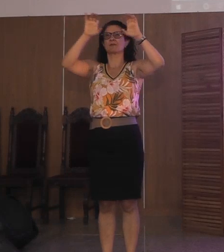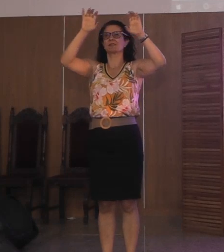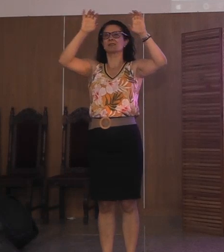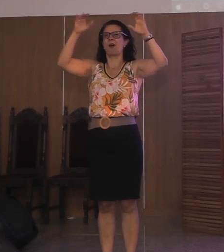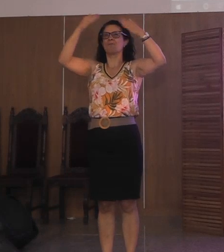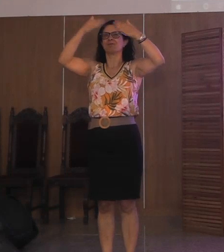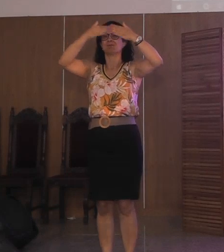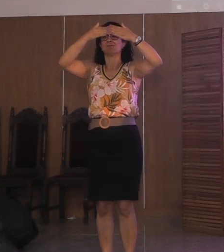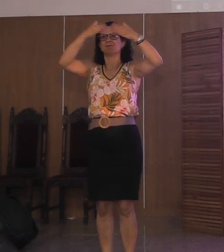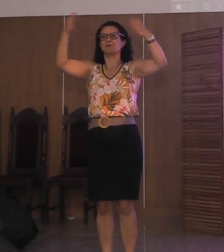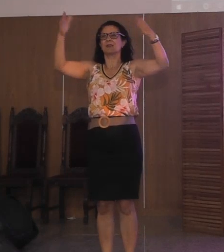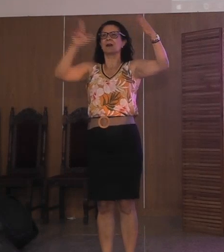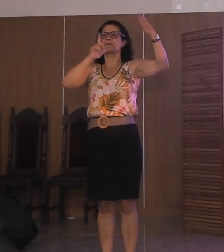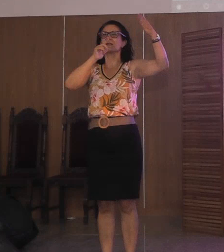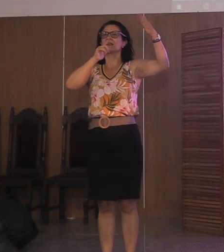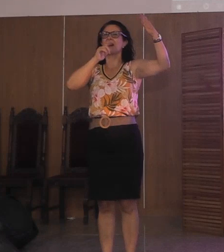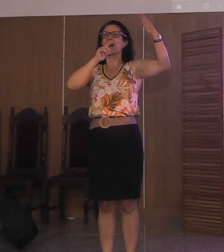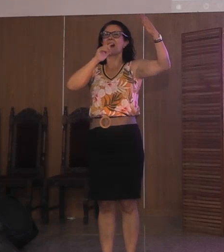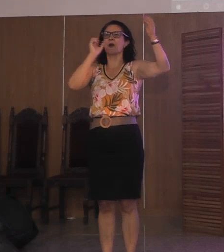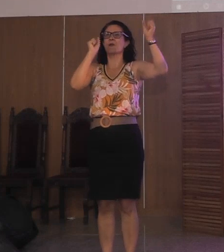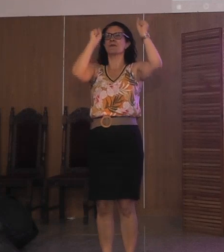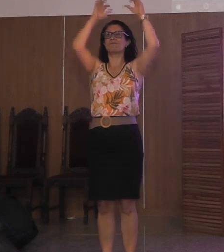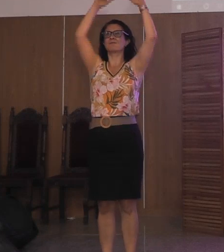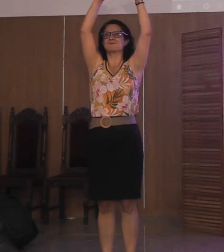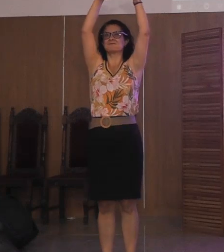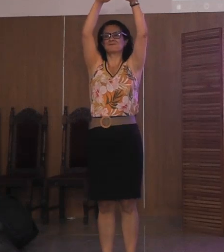algo tremendo na sua vida, na sua casa.